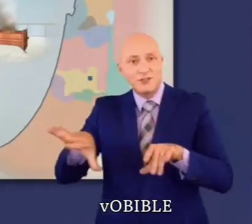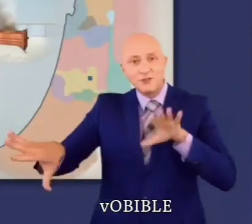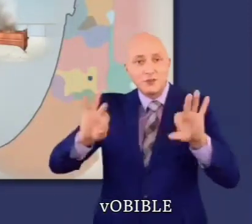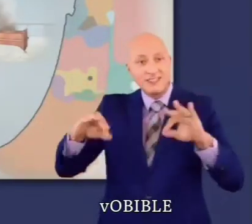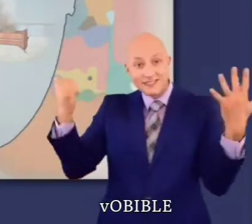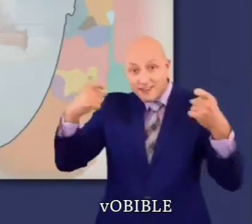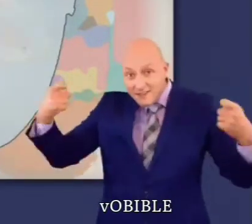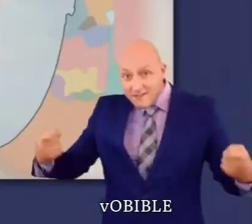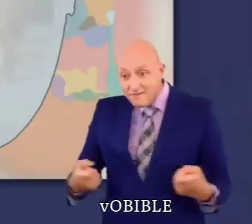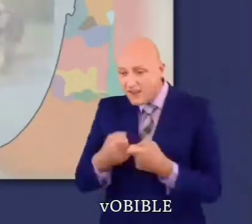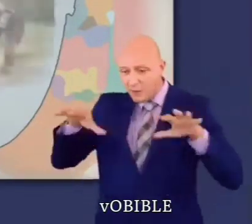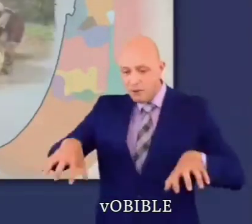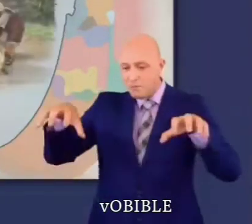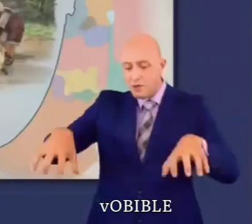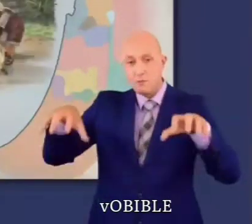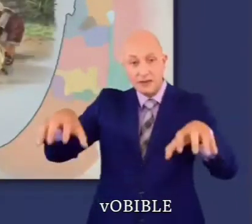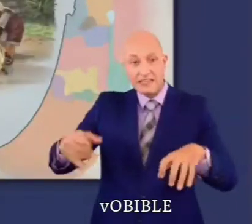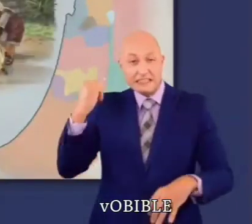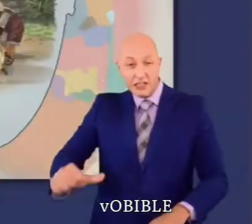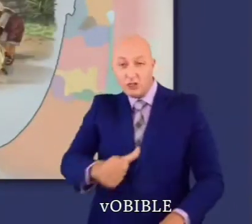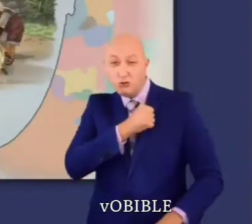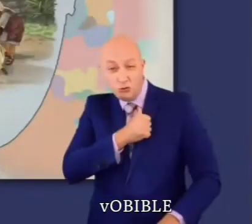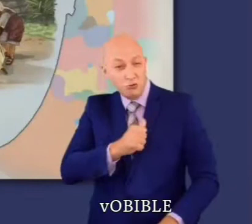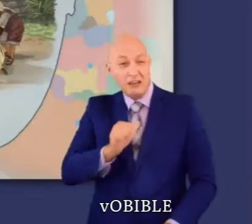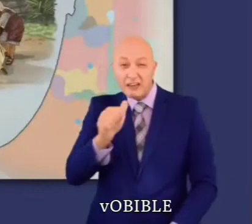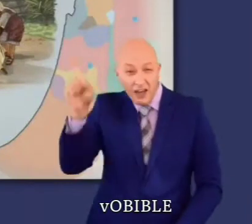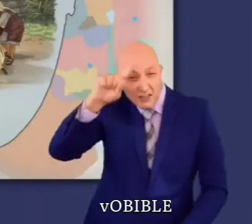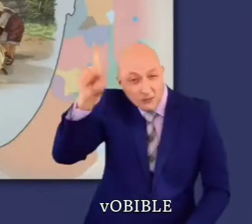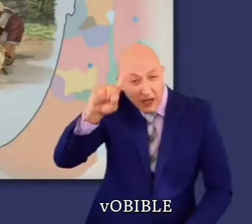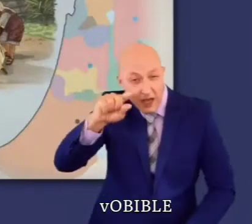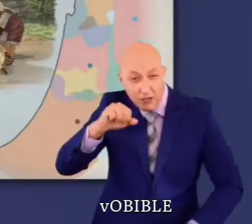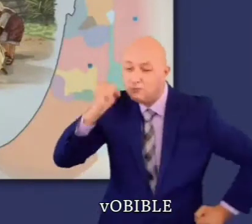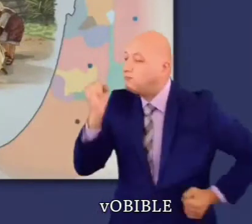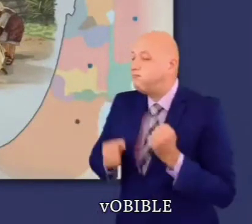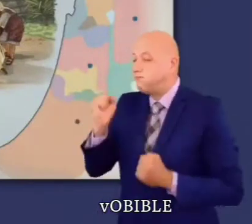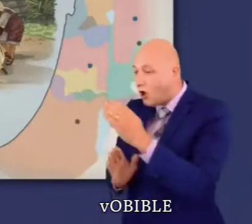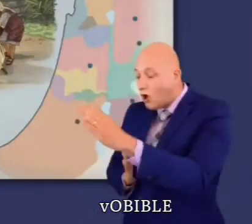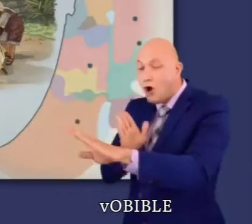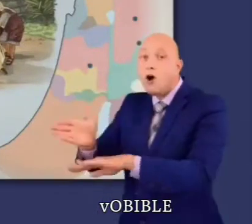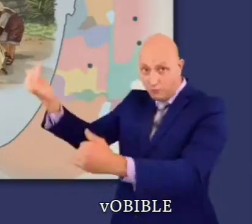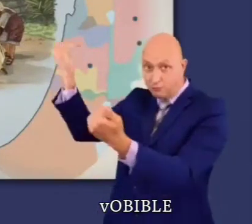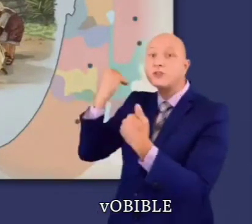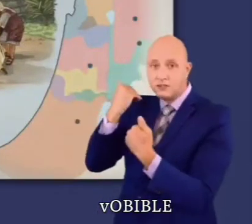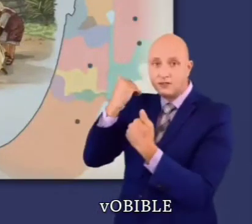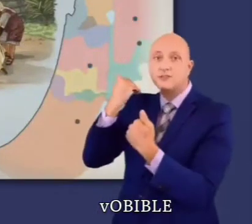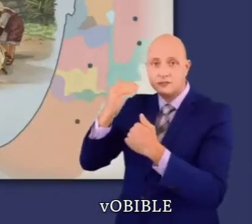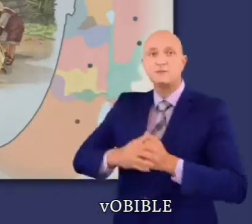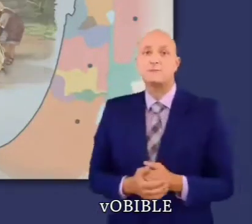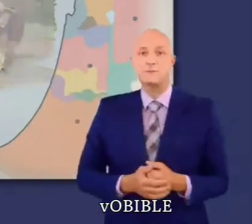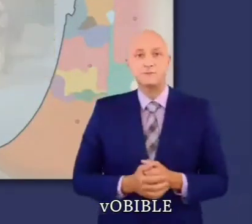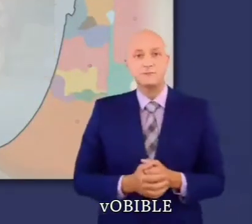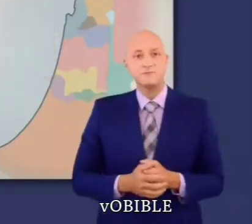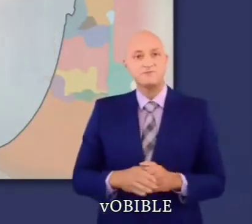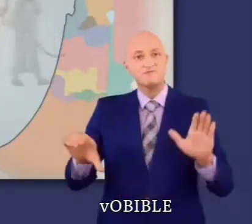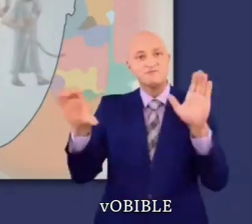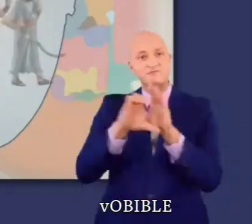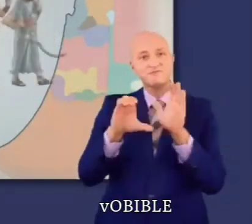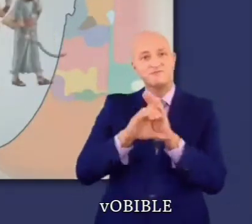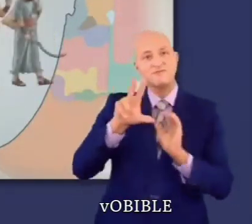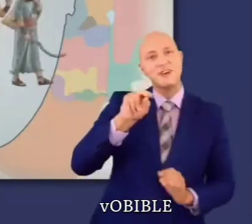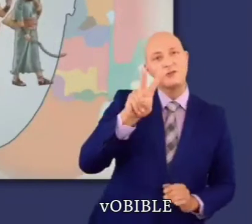Israël. Dieu a même fait tomber du ciel de gros grêlons sur les Amorites, et il a immobilisé le soleil